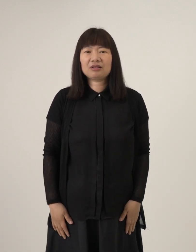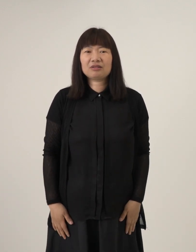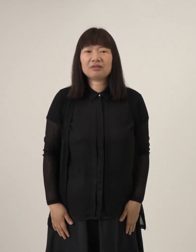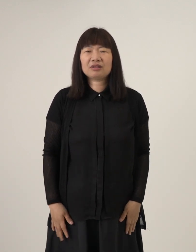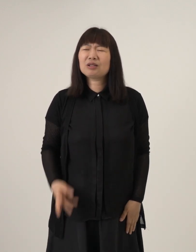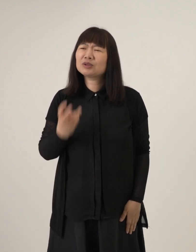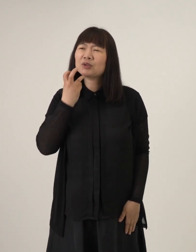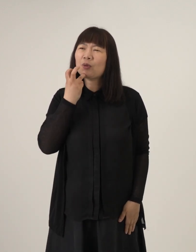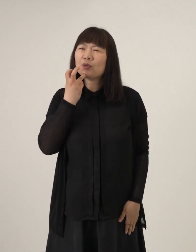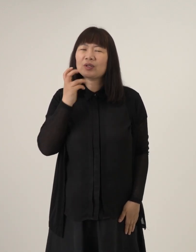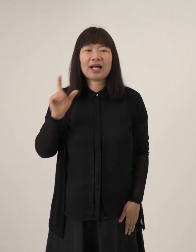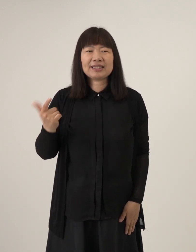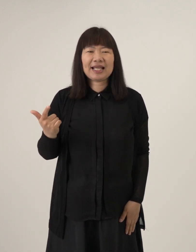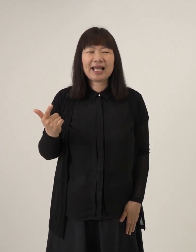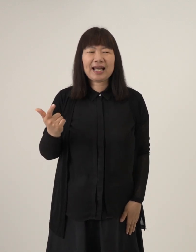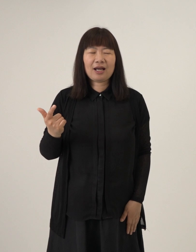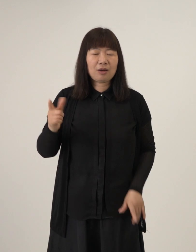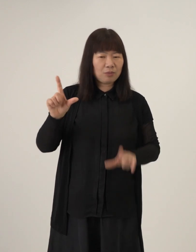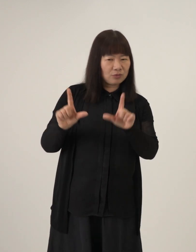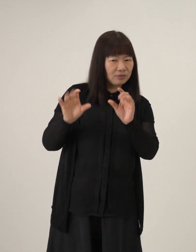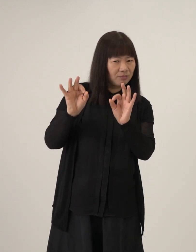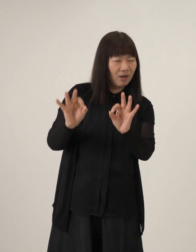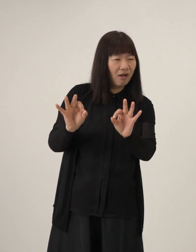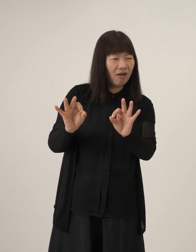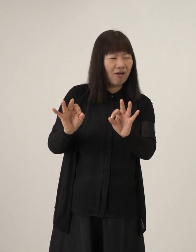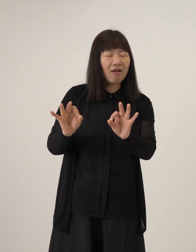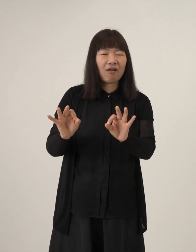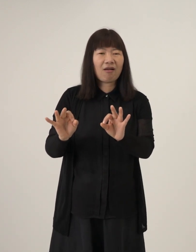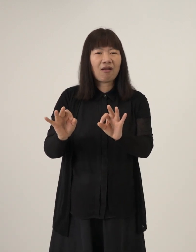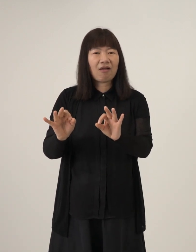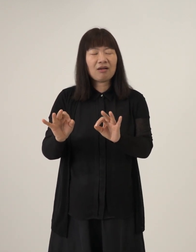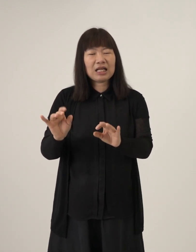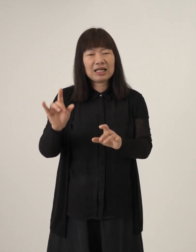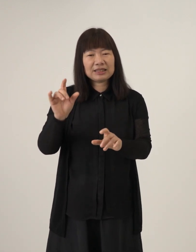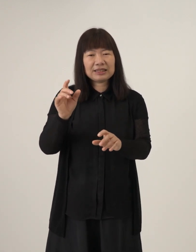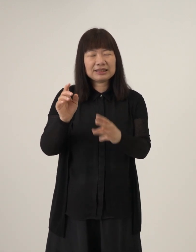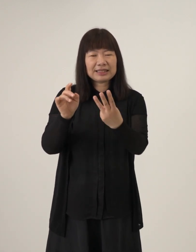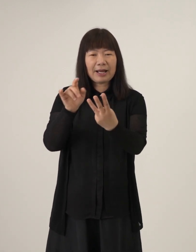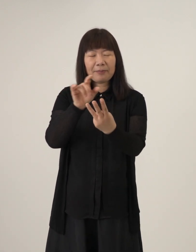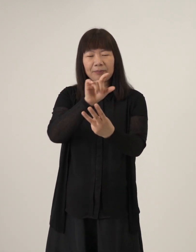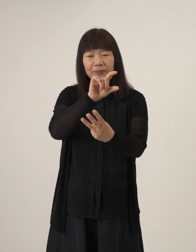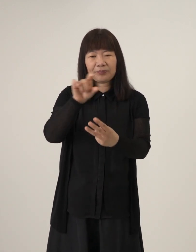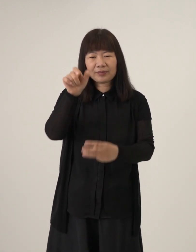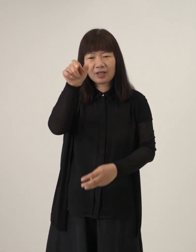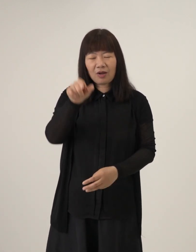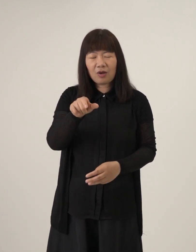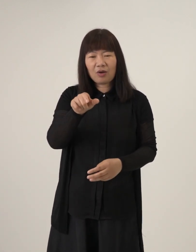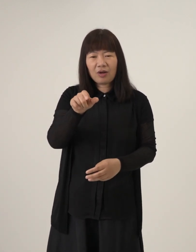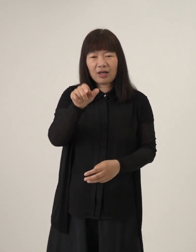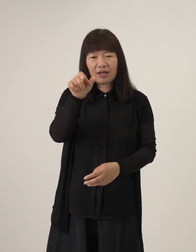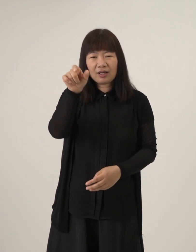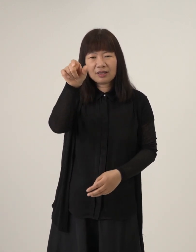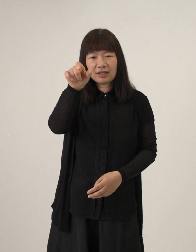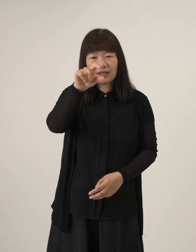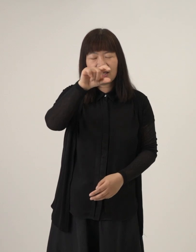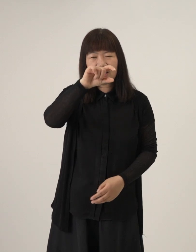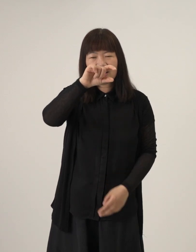서울은 아닌 것 같아요. 이 지형을 보니까 삼거리인데 고가가 이렇게 지나가고